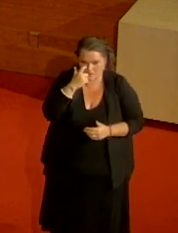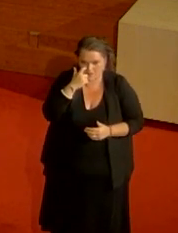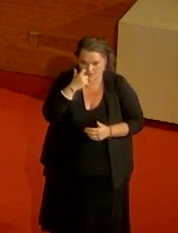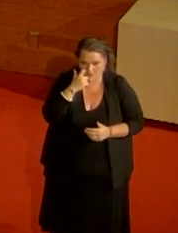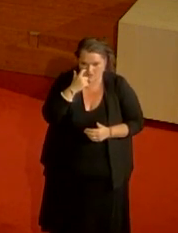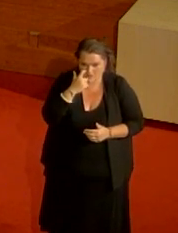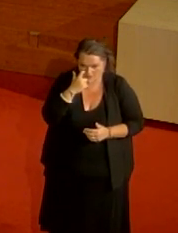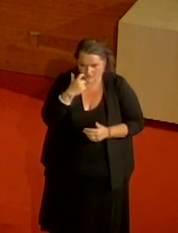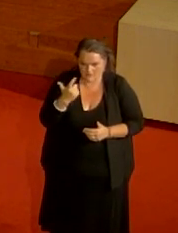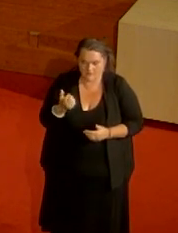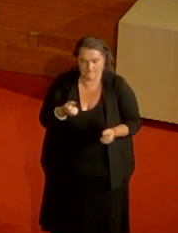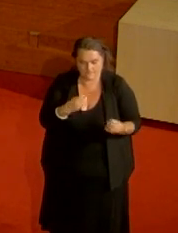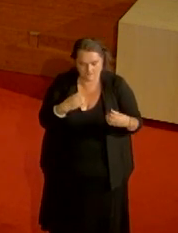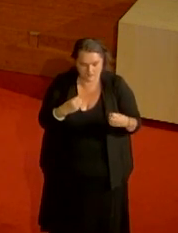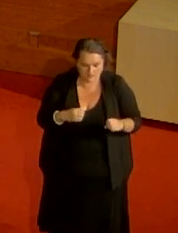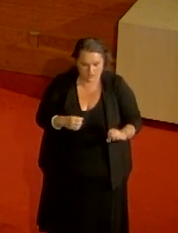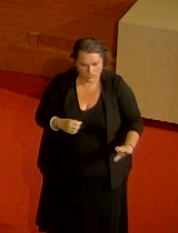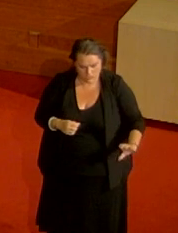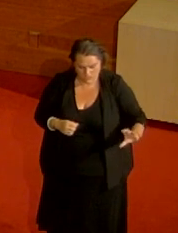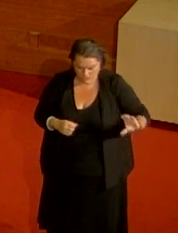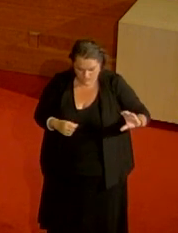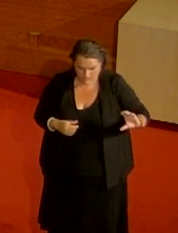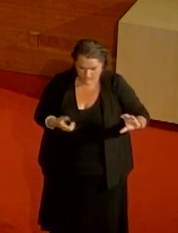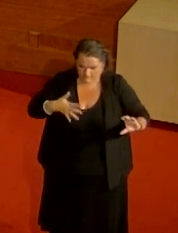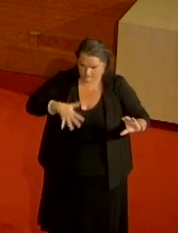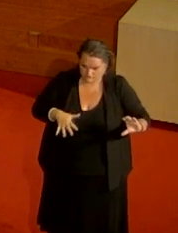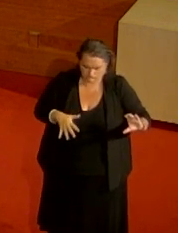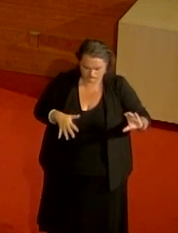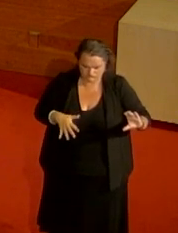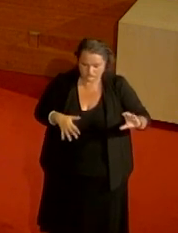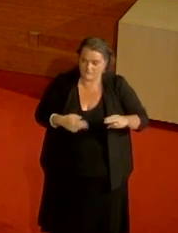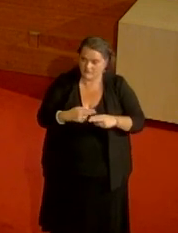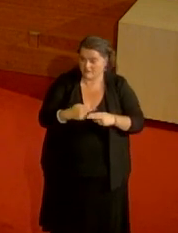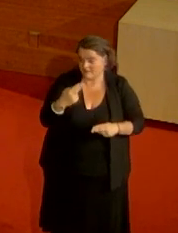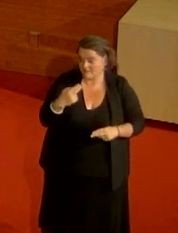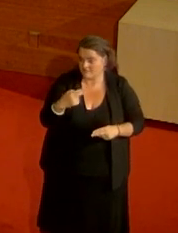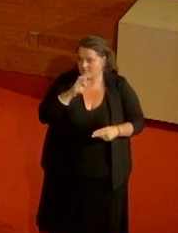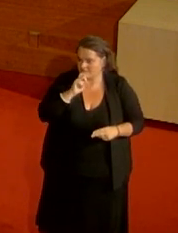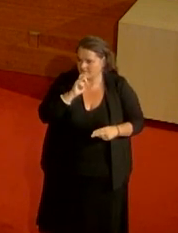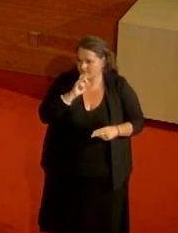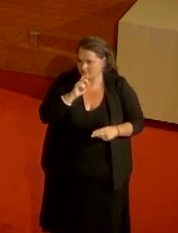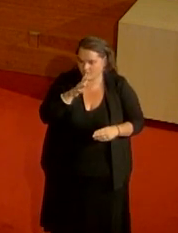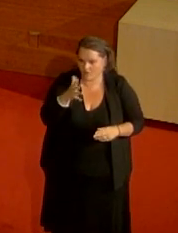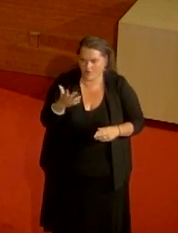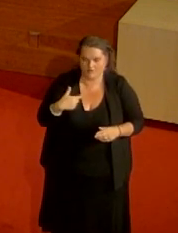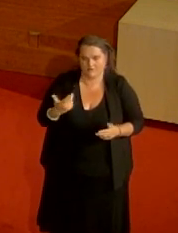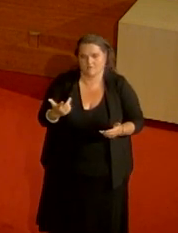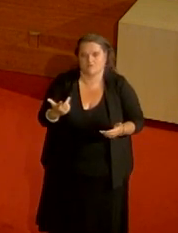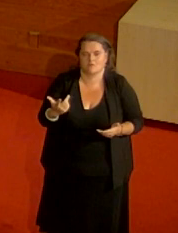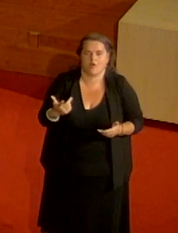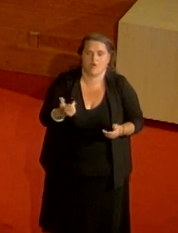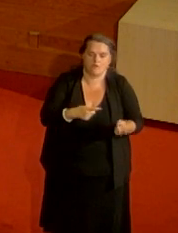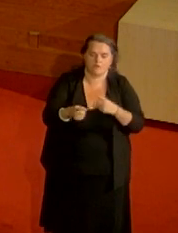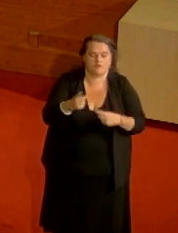puede tener la información nos se se ve dificultada porque tendemos a a surfear la información a